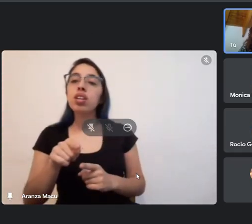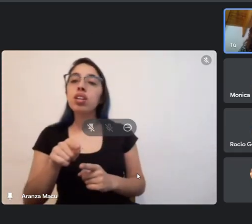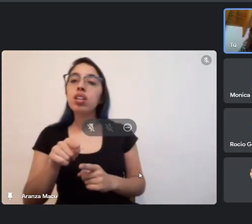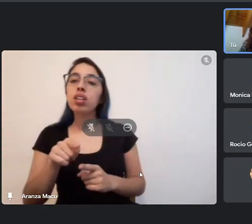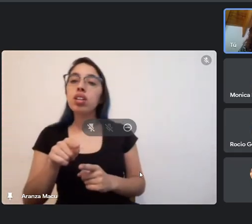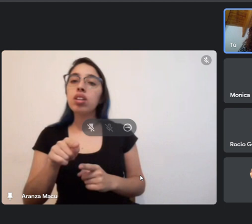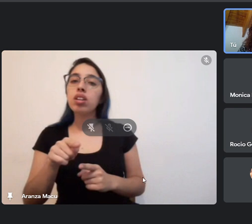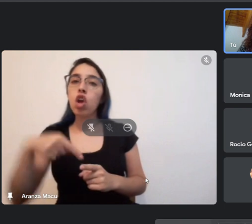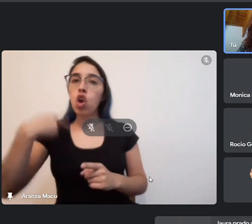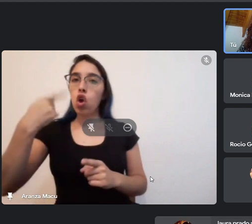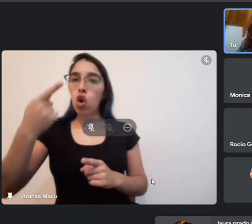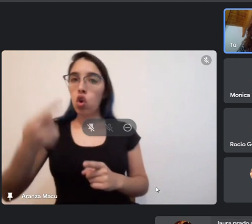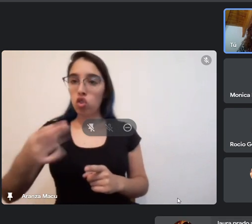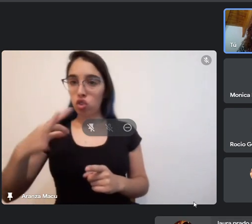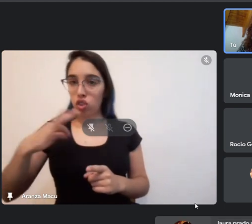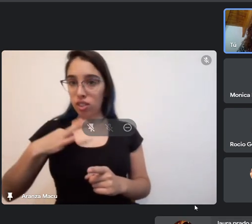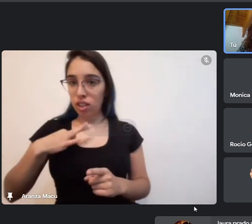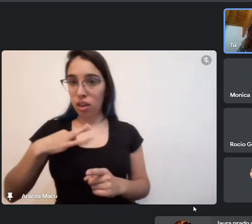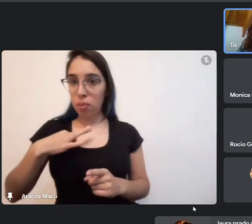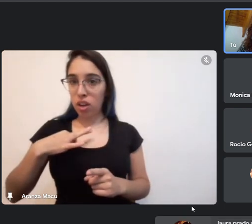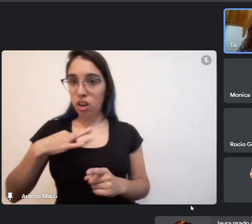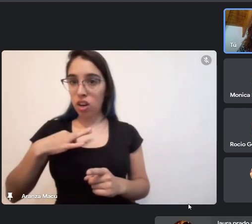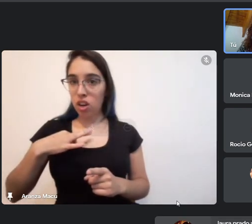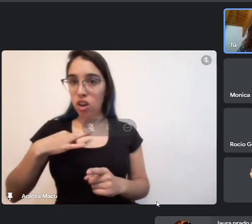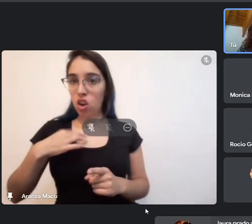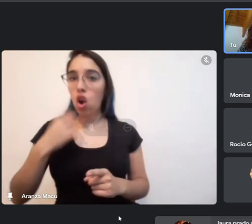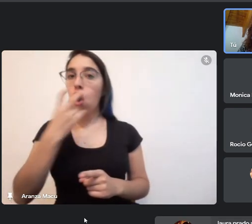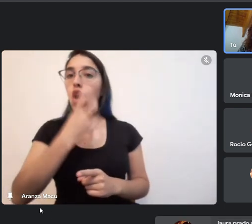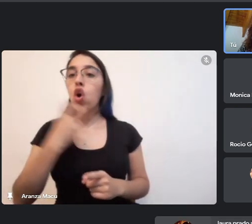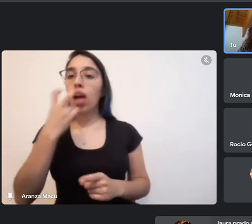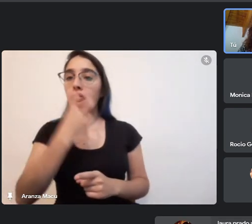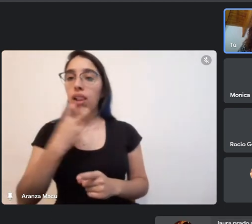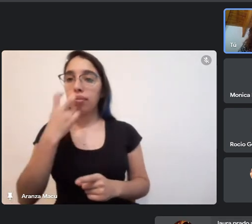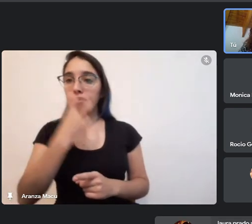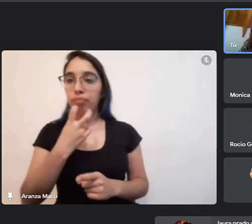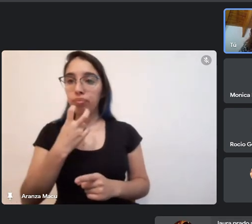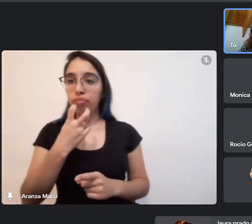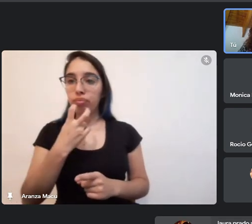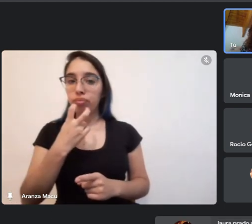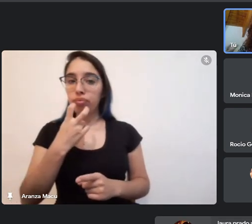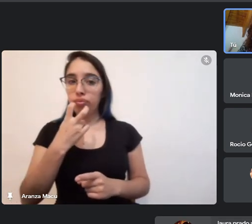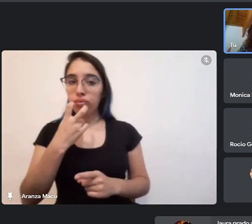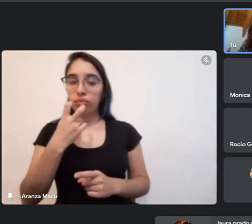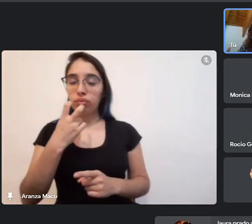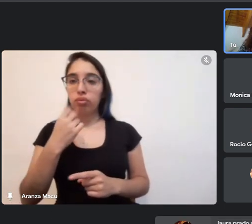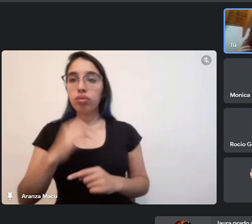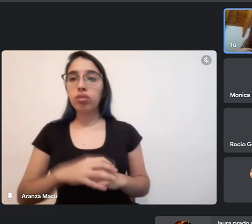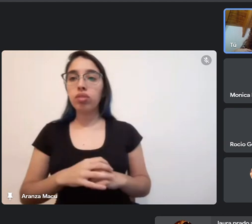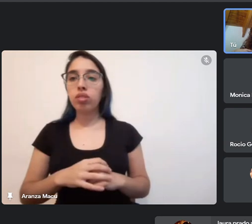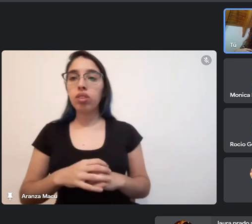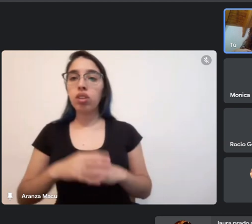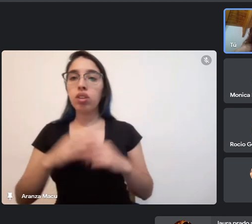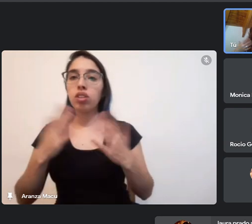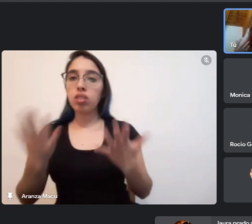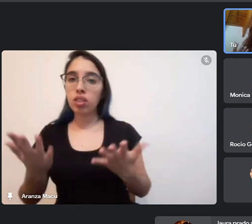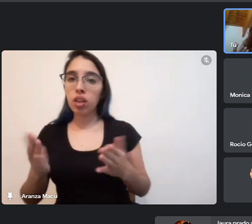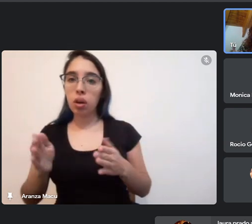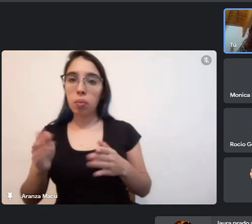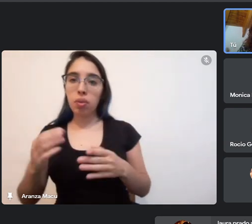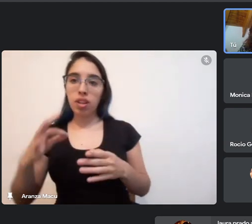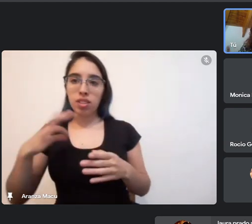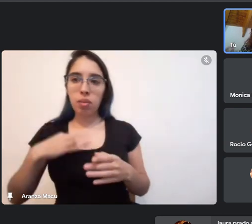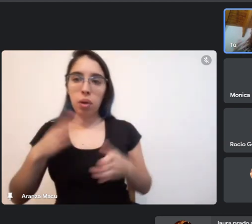ser oral, ¿sí? O sea, ustedes tienen una parte escrita, pero van a tener que contarme